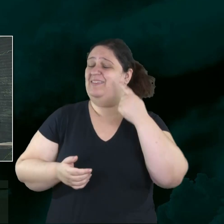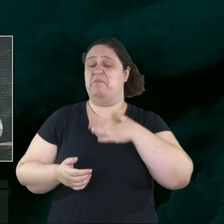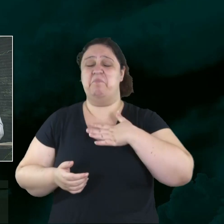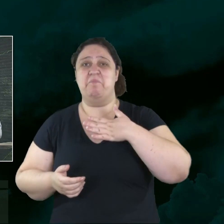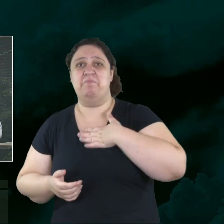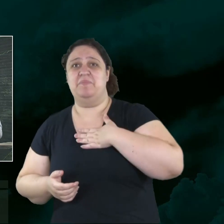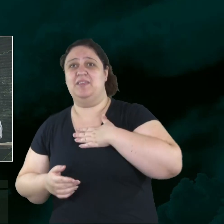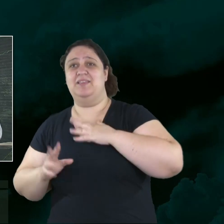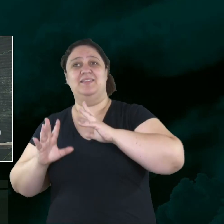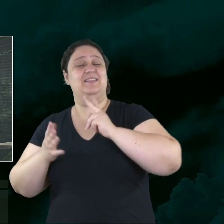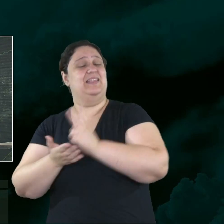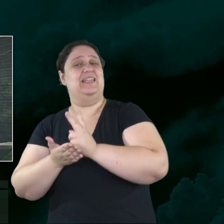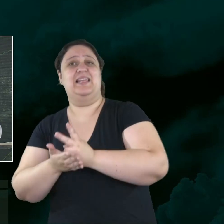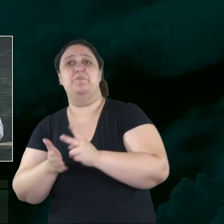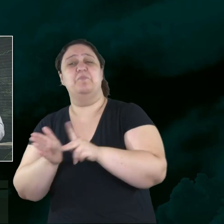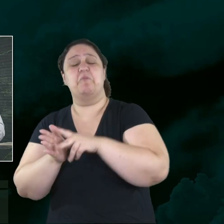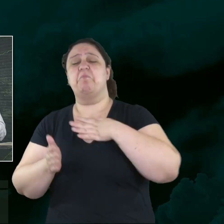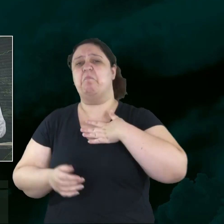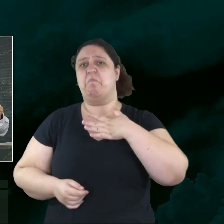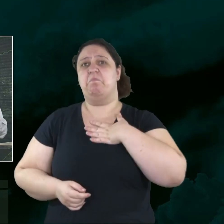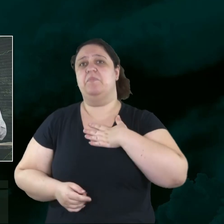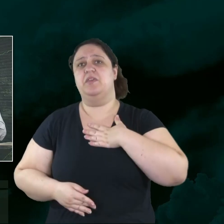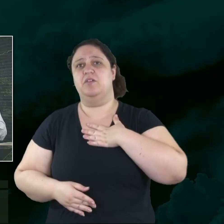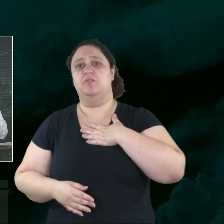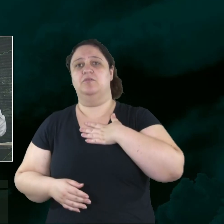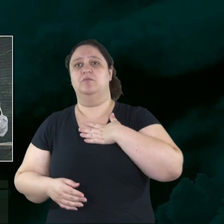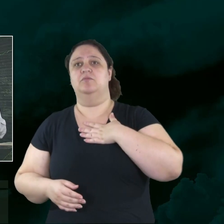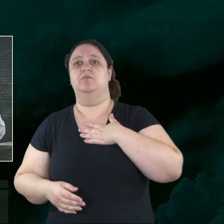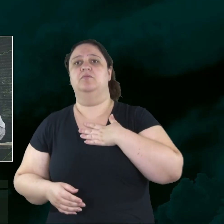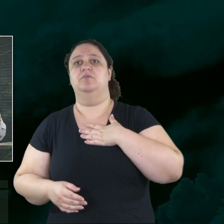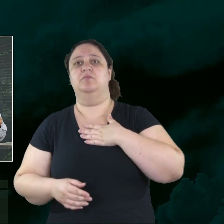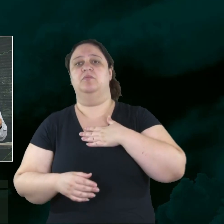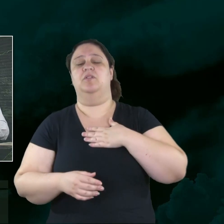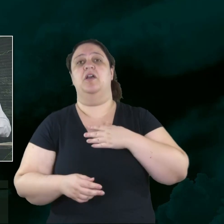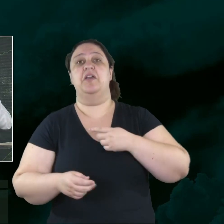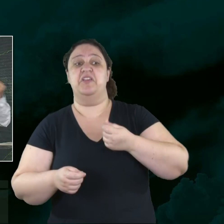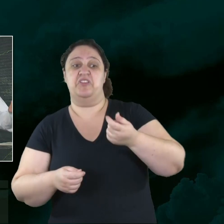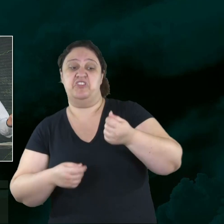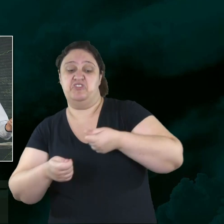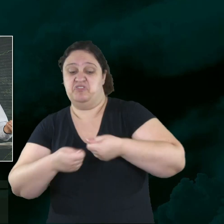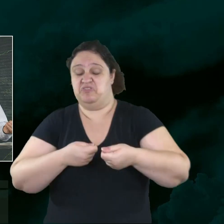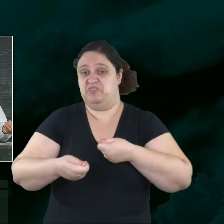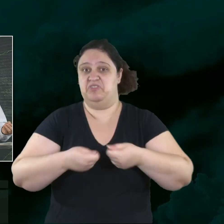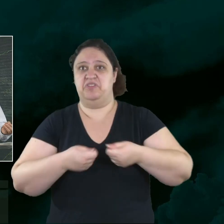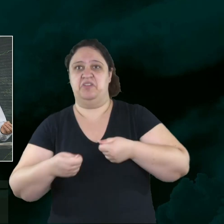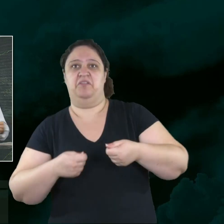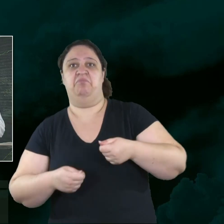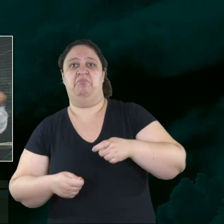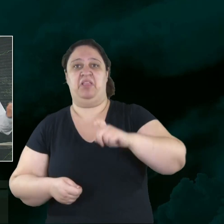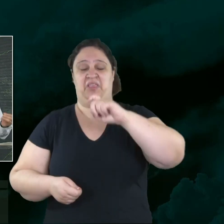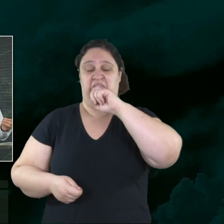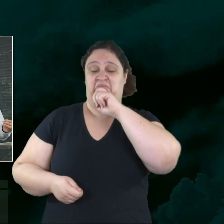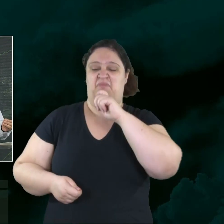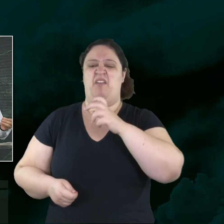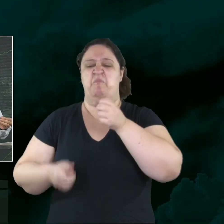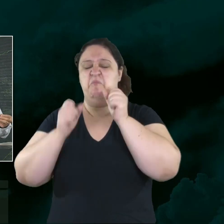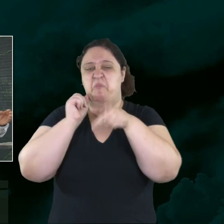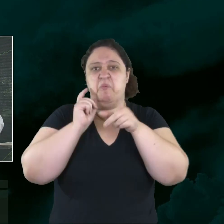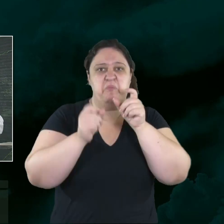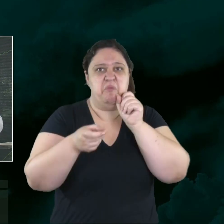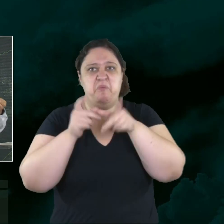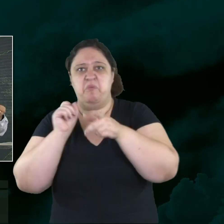Tudo tem que ser para ele, né? Então, avarentos, jactanciosos, arrogantes,